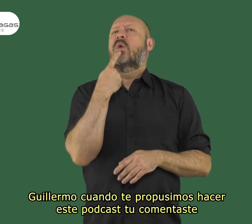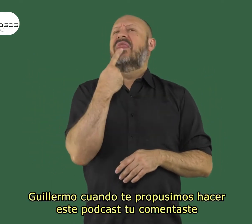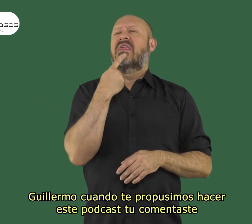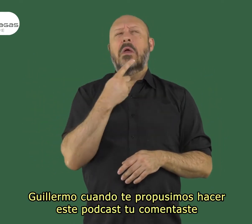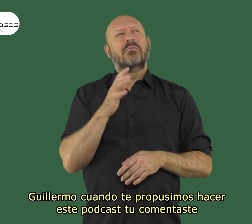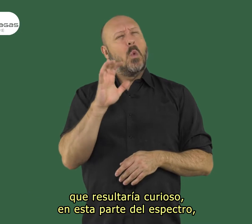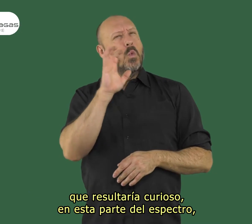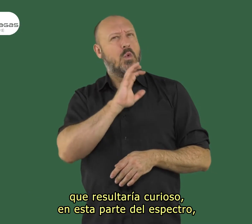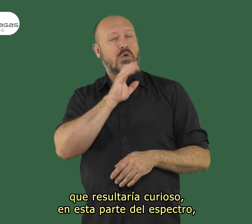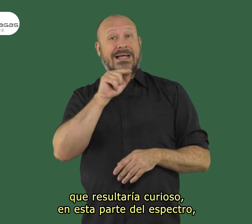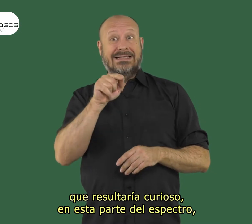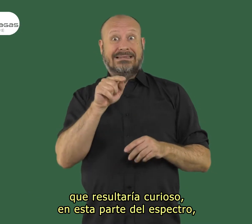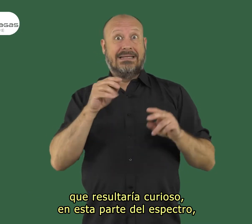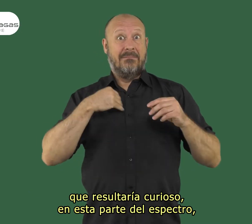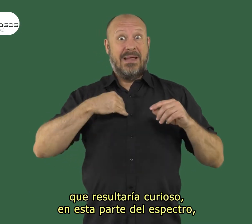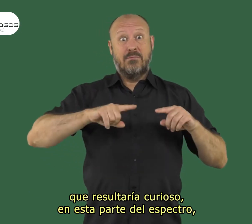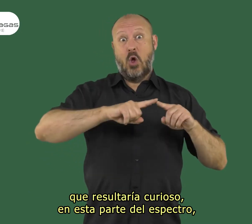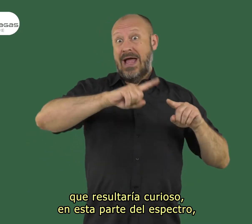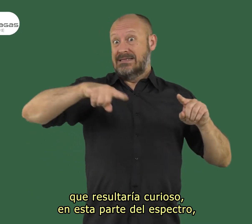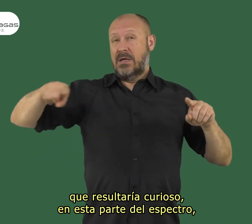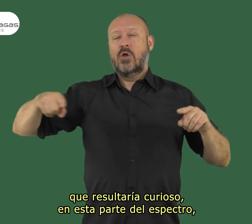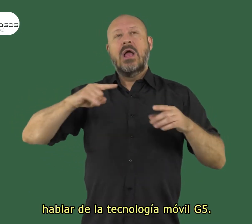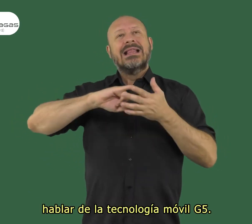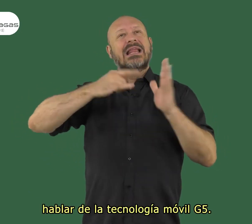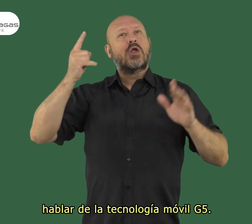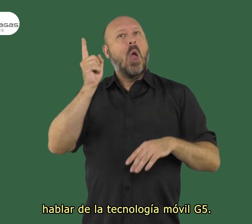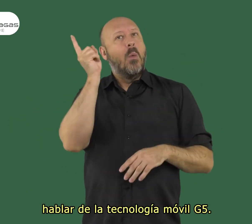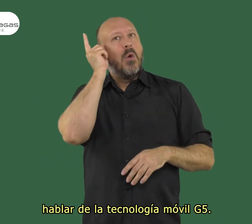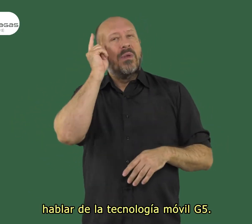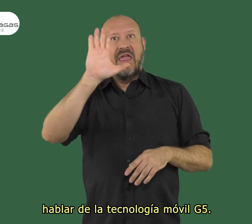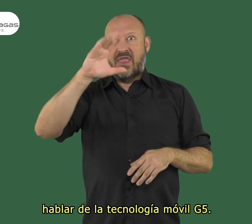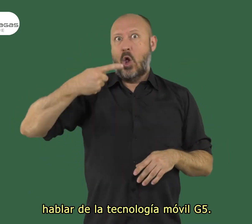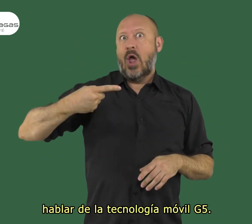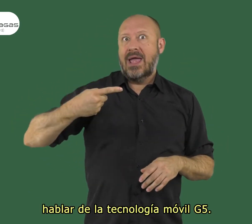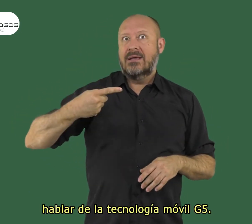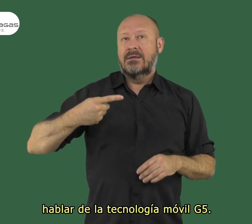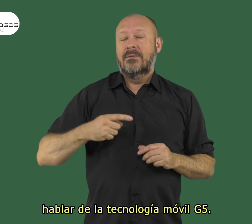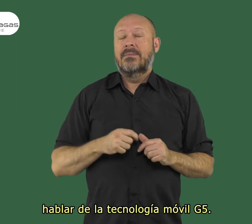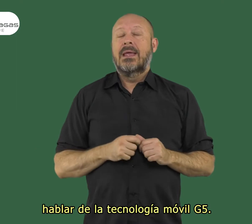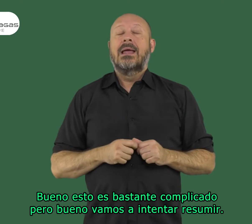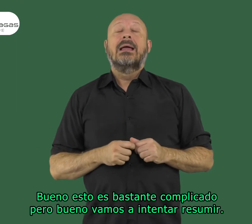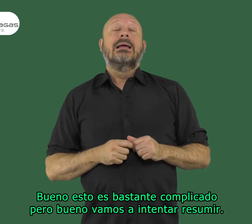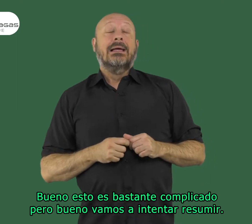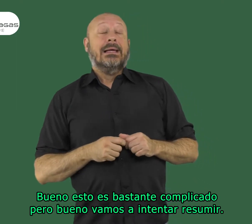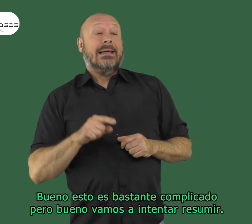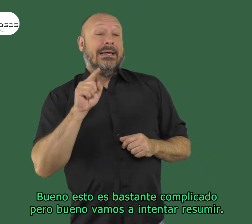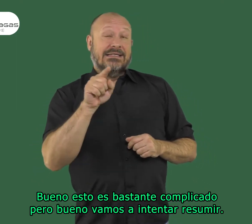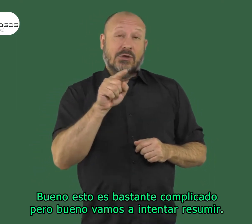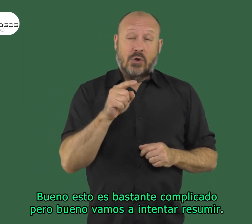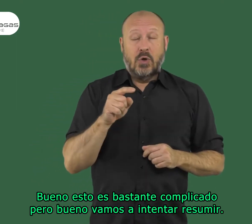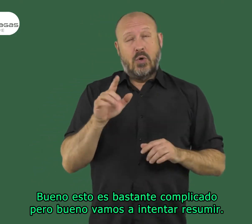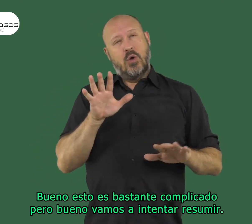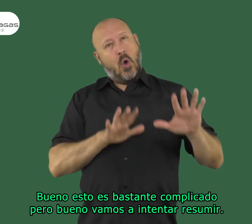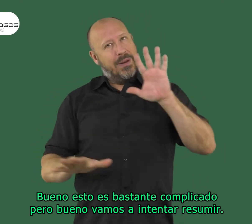podcast, tú comentaste que resultaría curioso en esta parte del espectro hablar de la tecnología móvil 5G. Bueno, esto